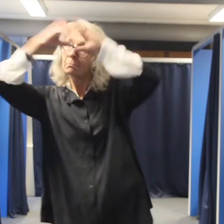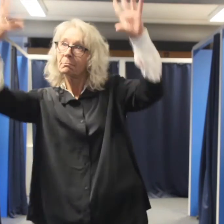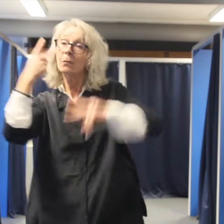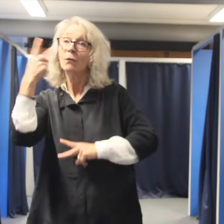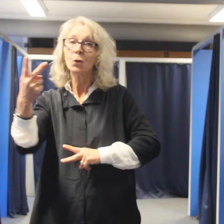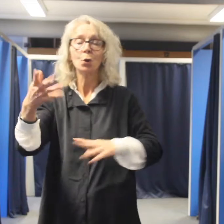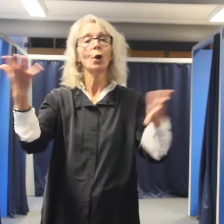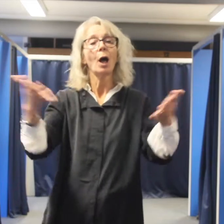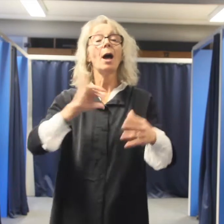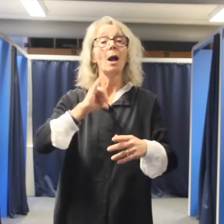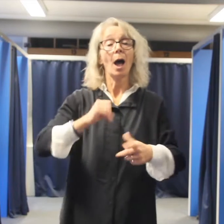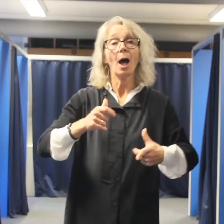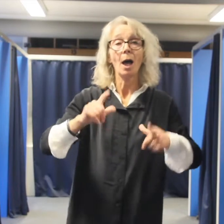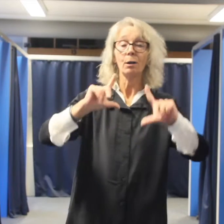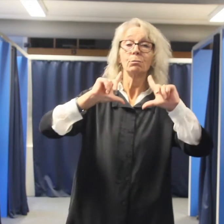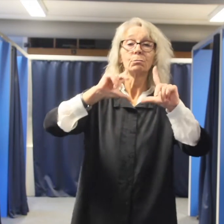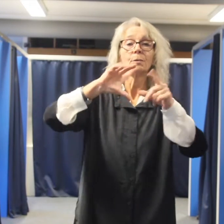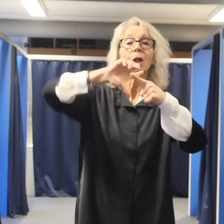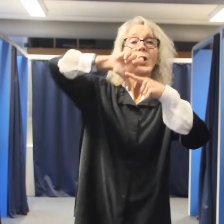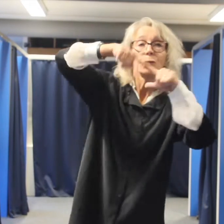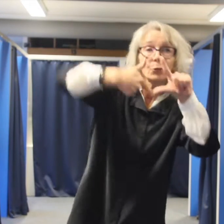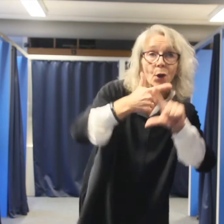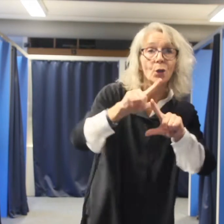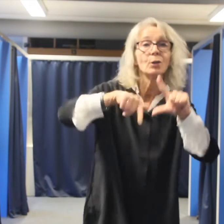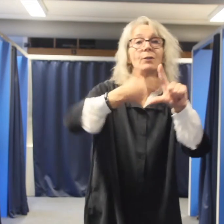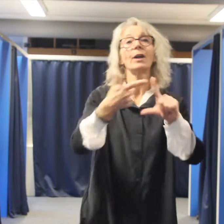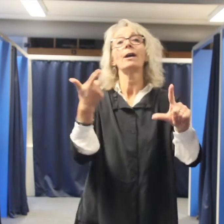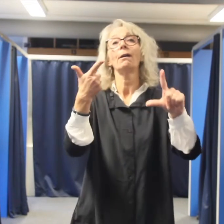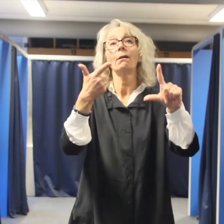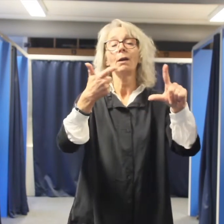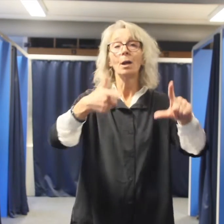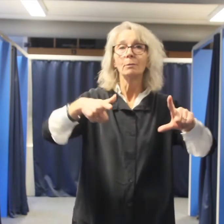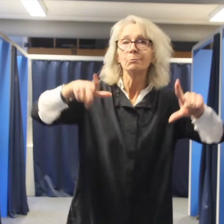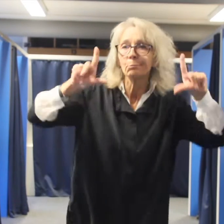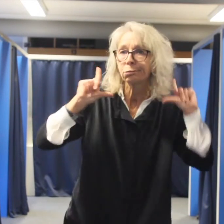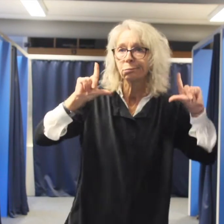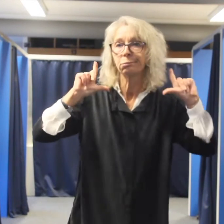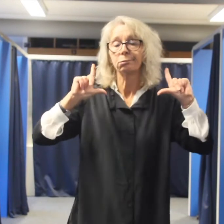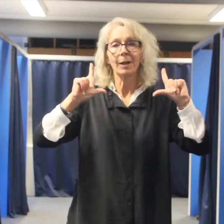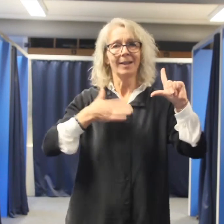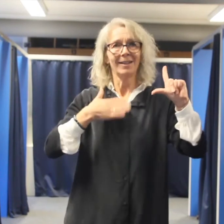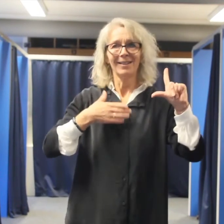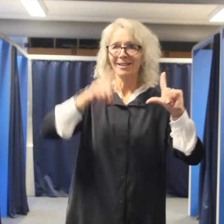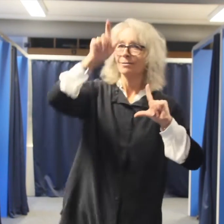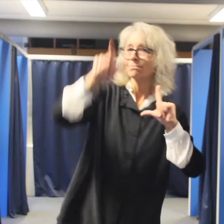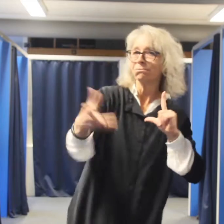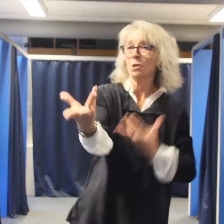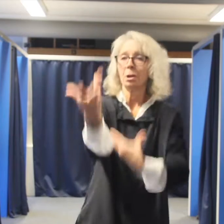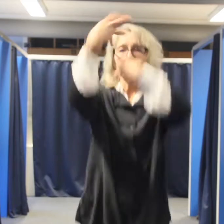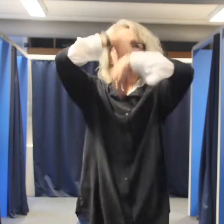de forme, ou des transferts personnels, qui sont toutes les prises de rôle, la capacité qu'a un locuteur à rentrer